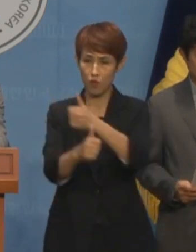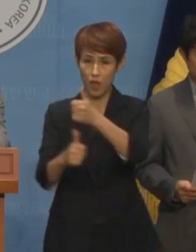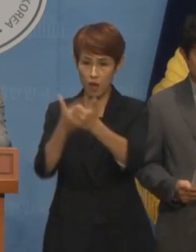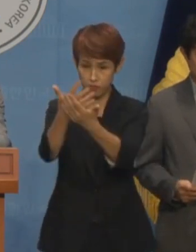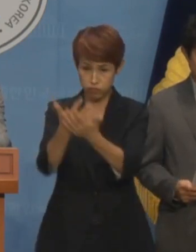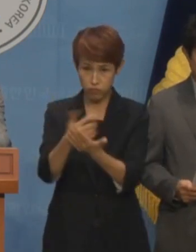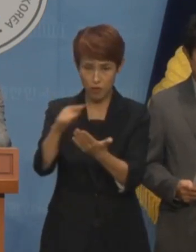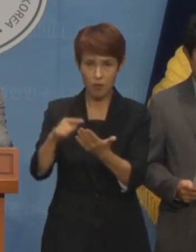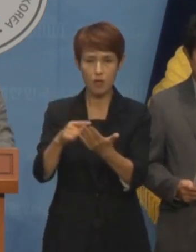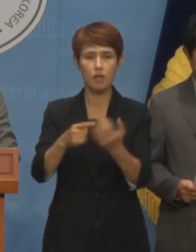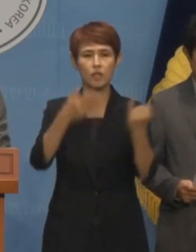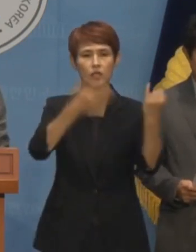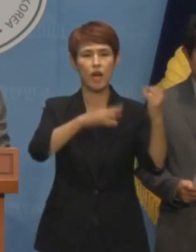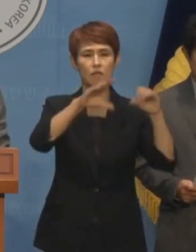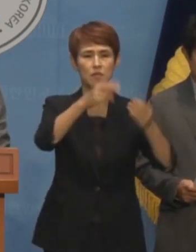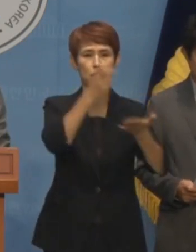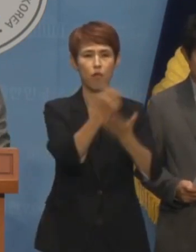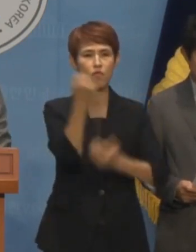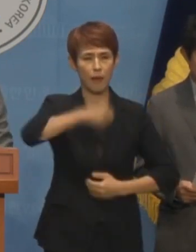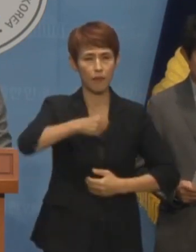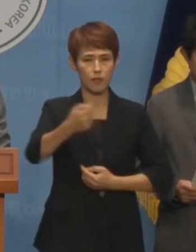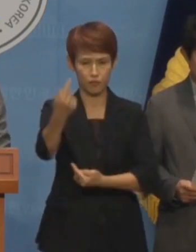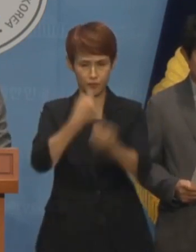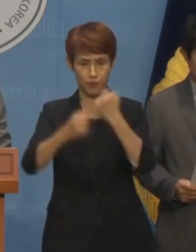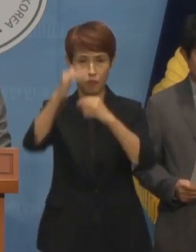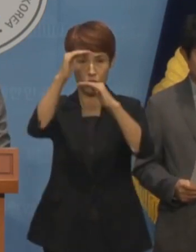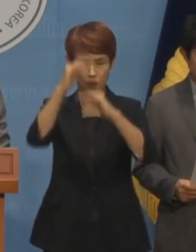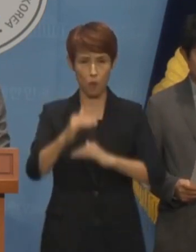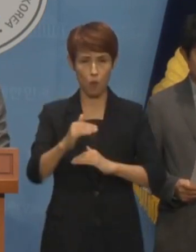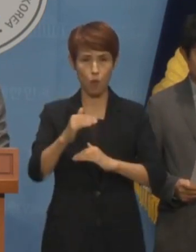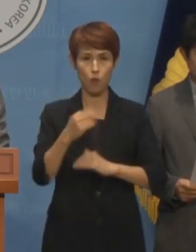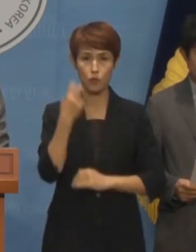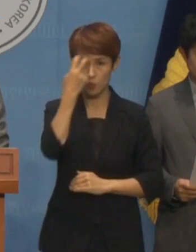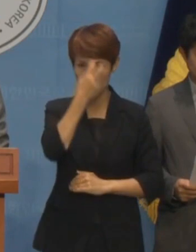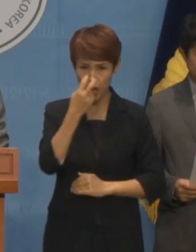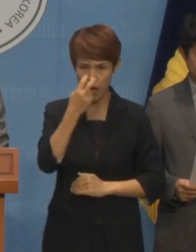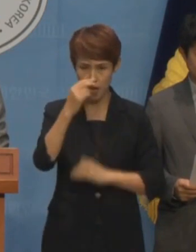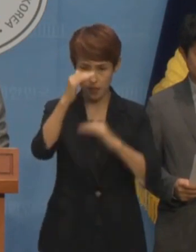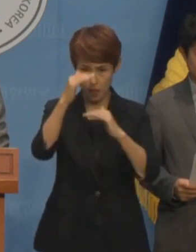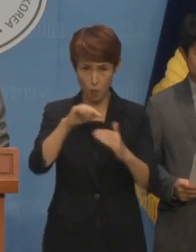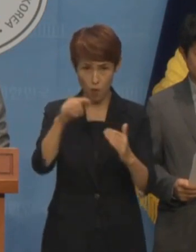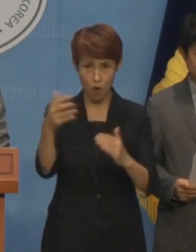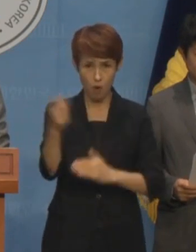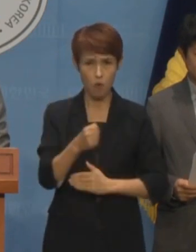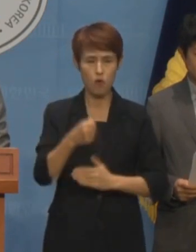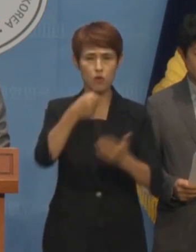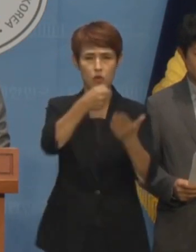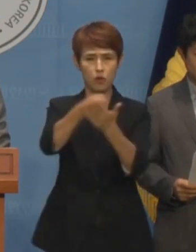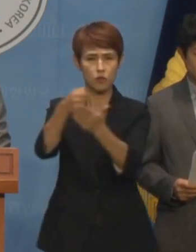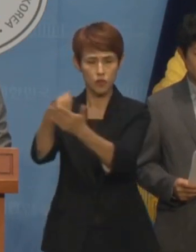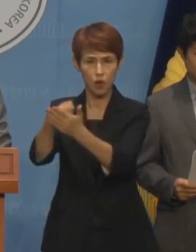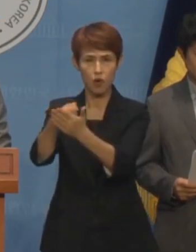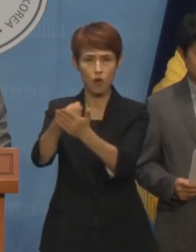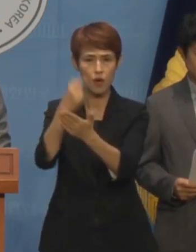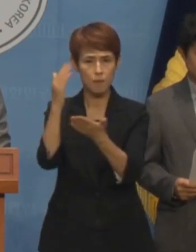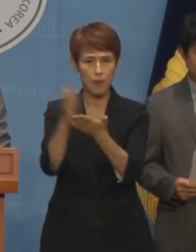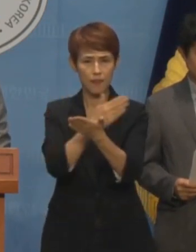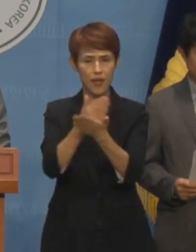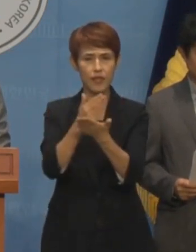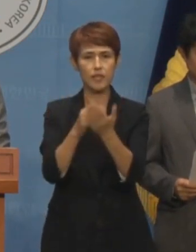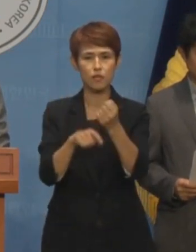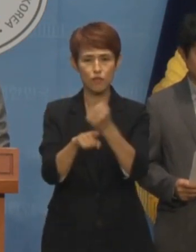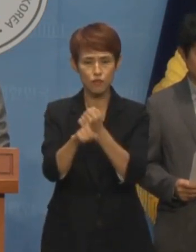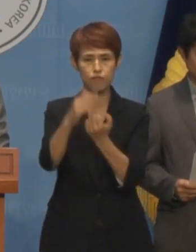의결서에는 청탁금지법 위반 행위로 신고된 내용과 이에 대한 조사 내용을 바탕으로 한 결정의 판단 사유